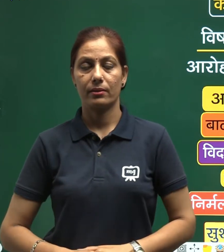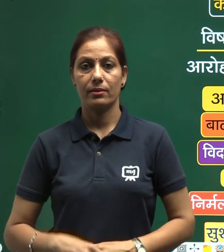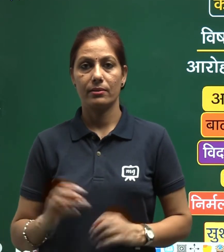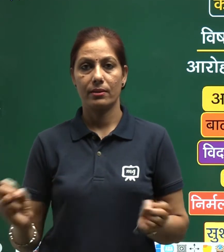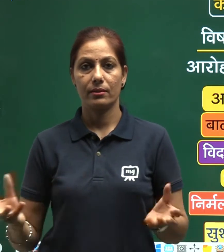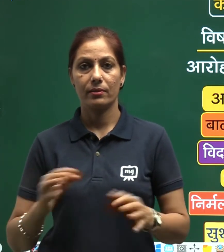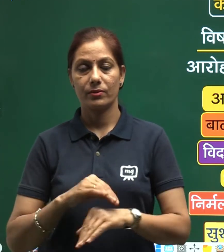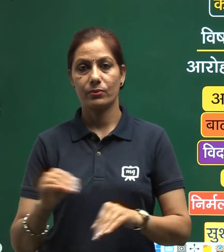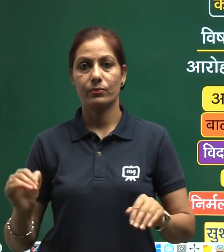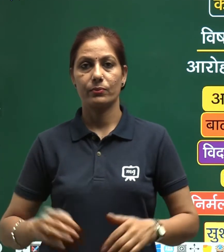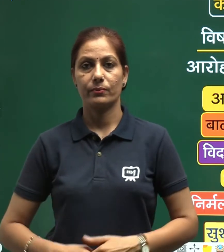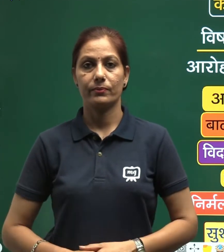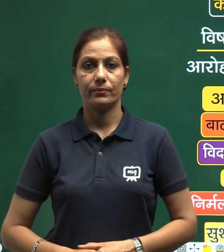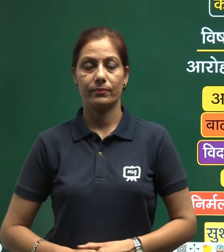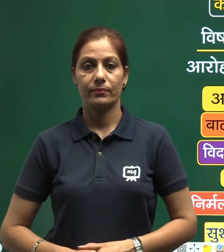शुरू करें बच्चों।